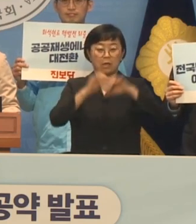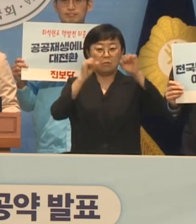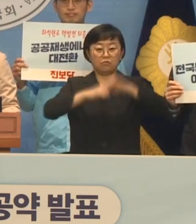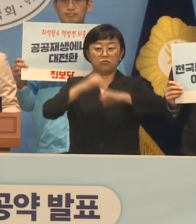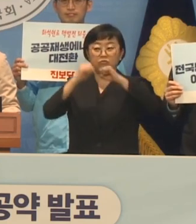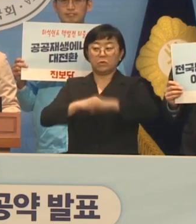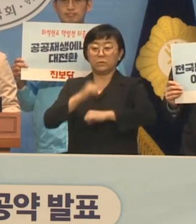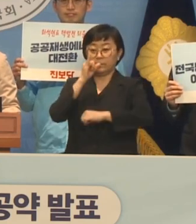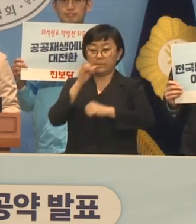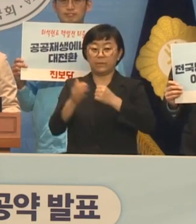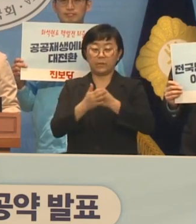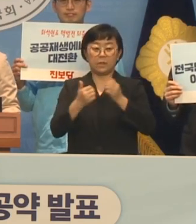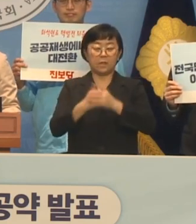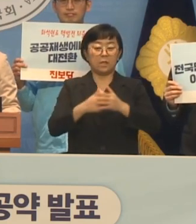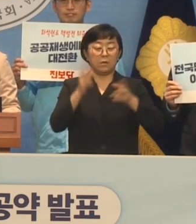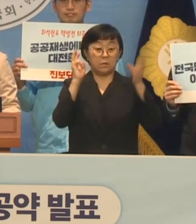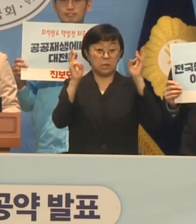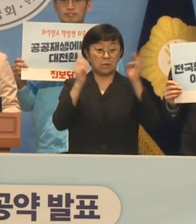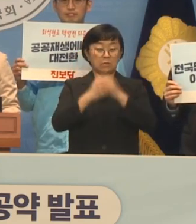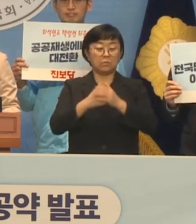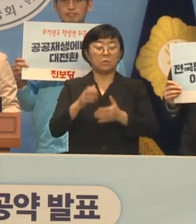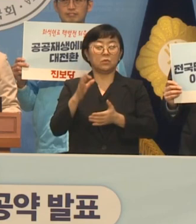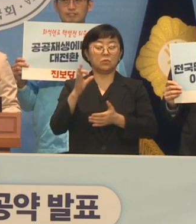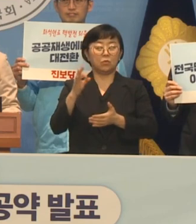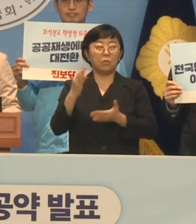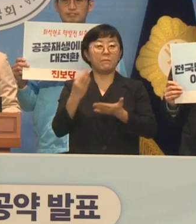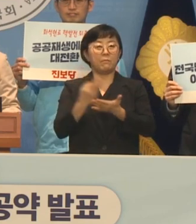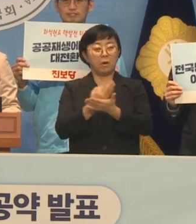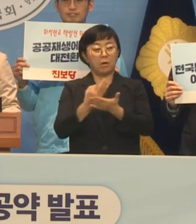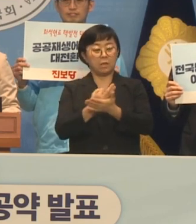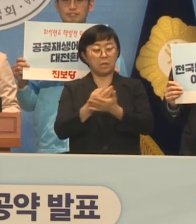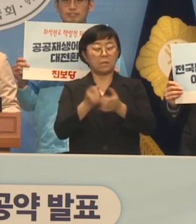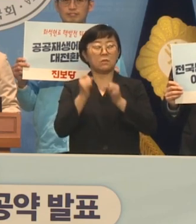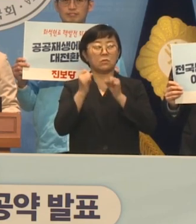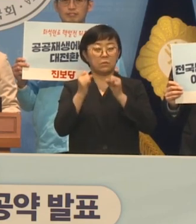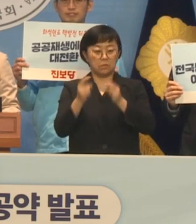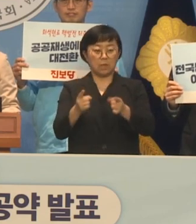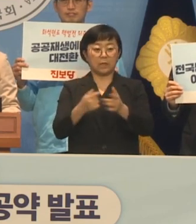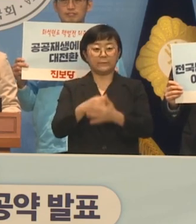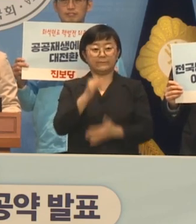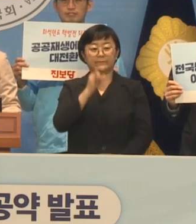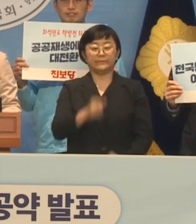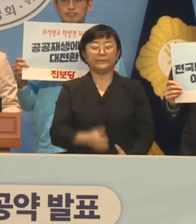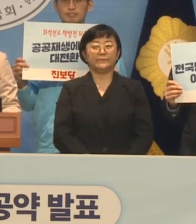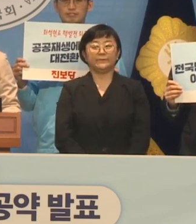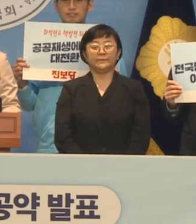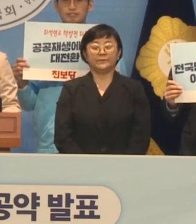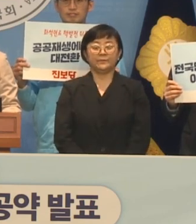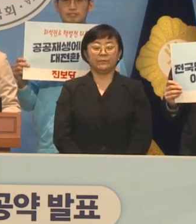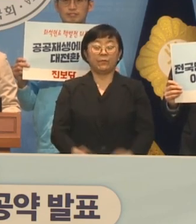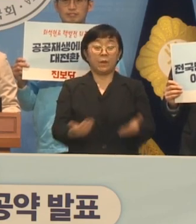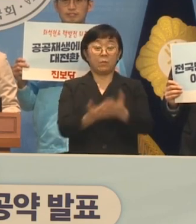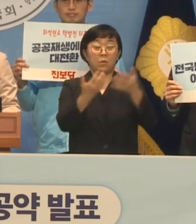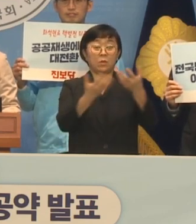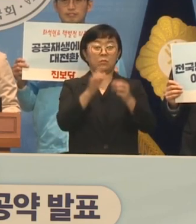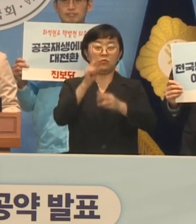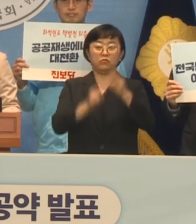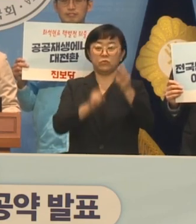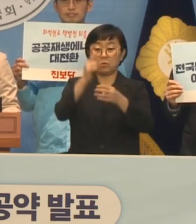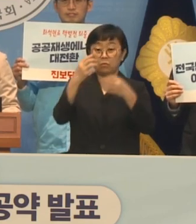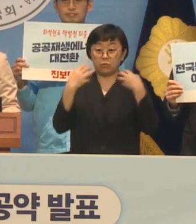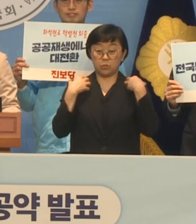붕괴되는 만큼 기업들은 돈벌이 기회를 챙기고 있습니다. 진보당이 윤석열